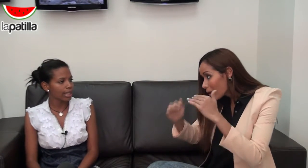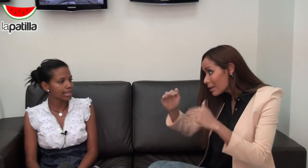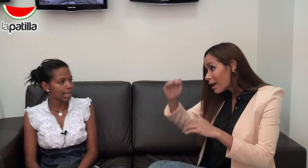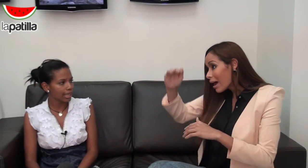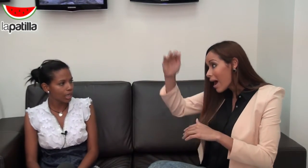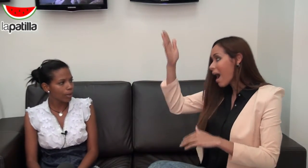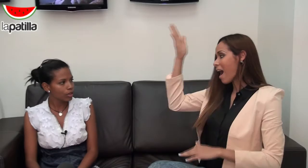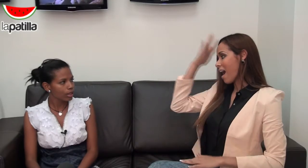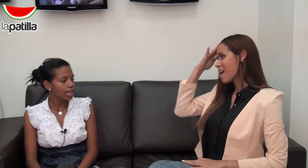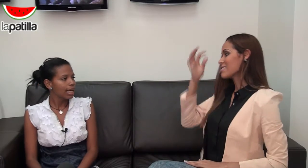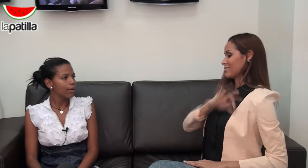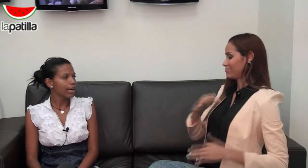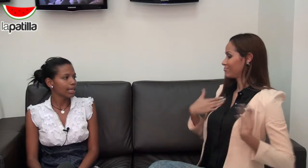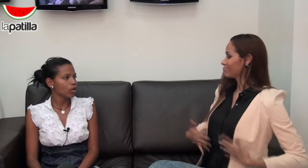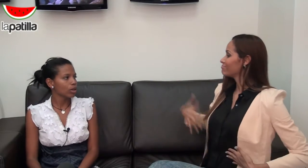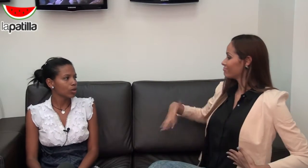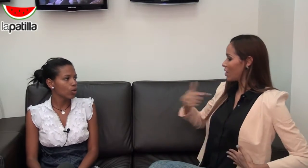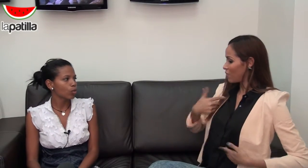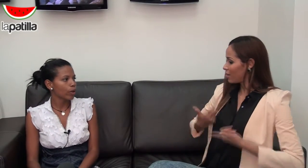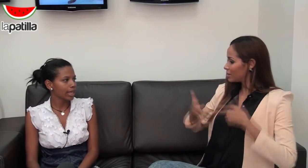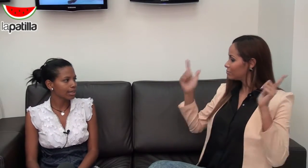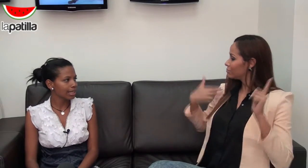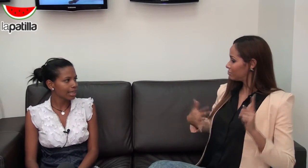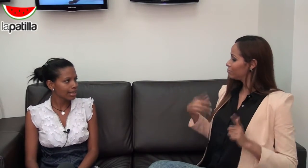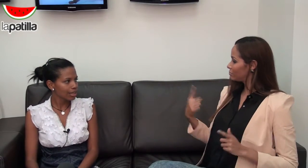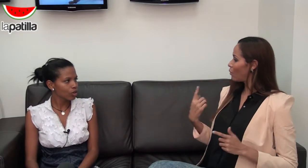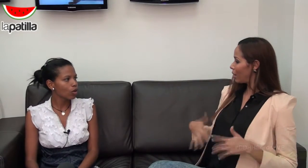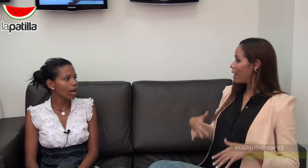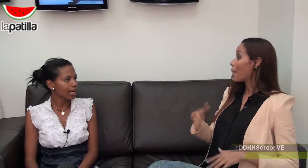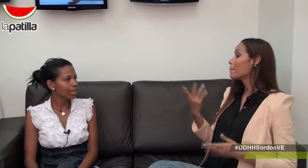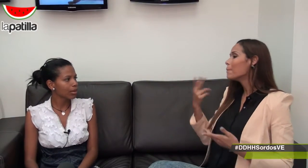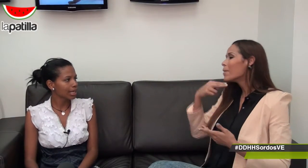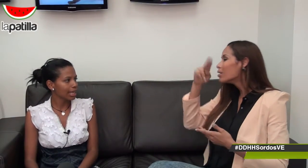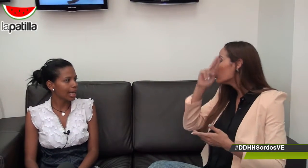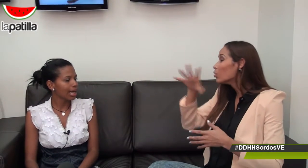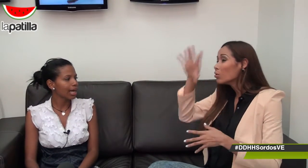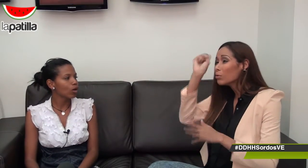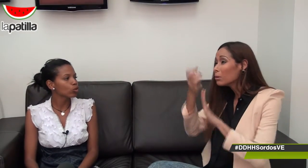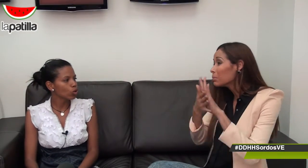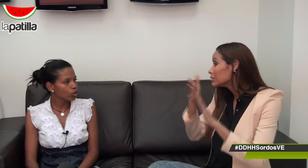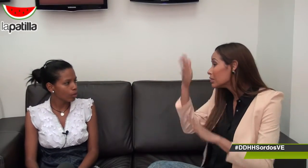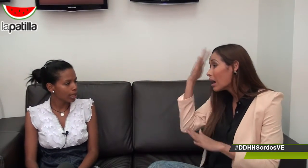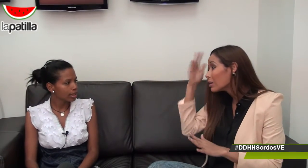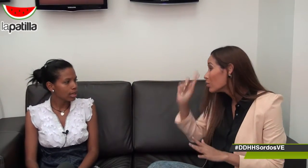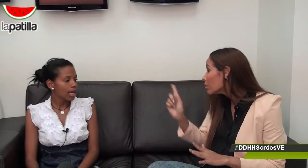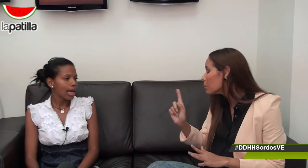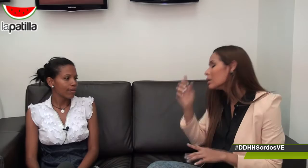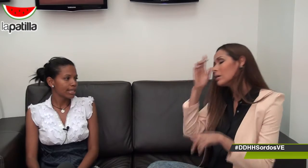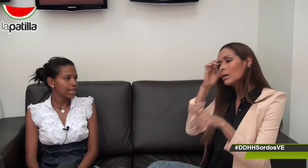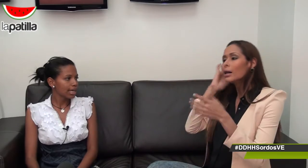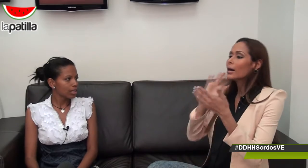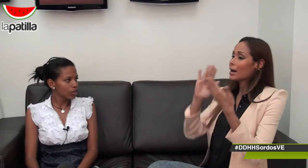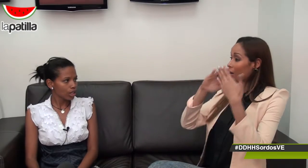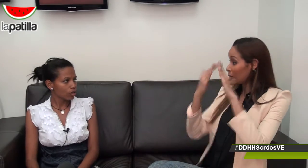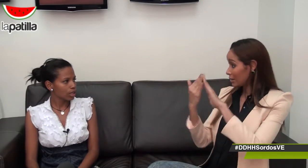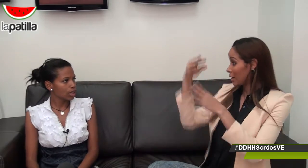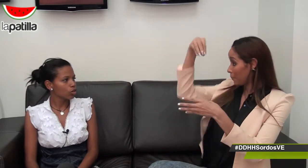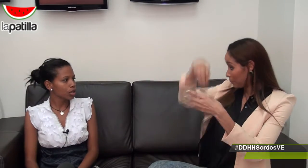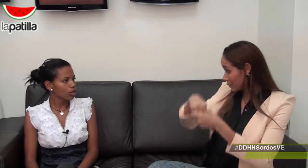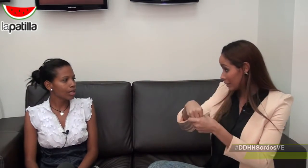de señas español, para que cuando puedan ir creciendo lo hagan de manera autónoma. A veces hay niños que no tienen dominio de